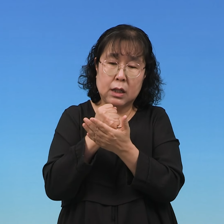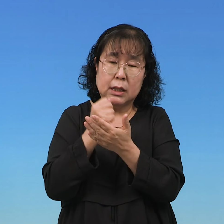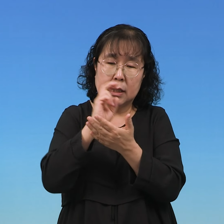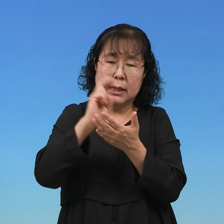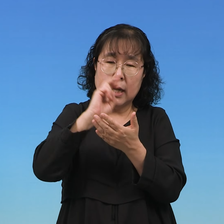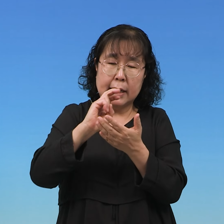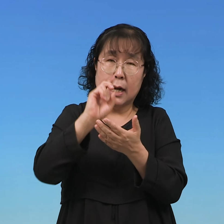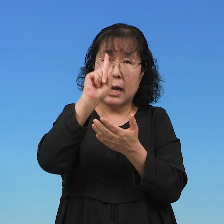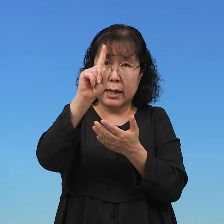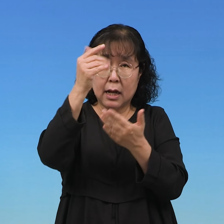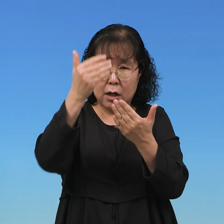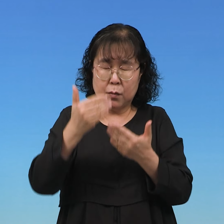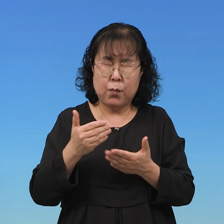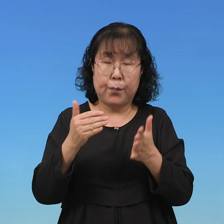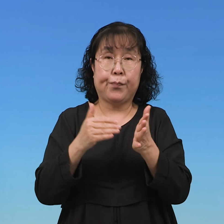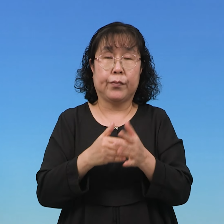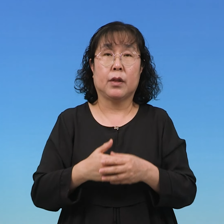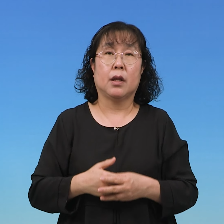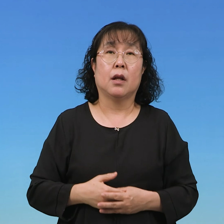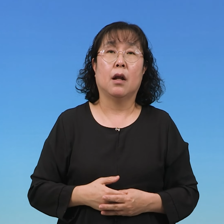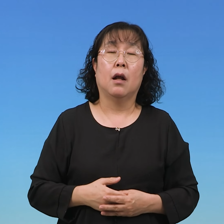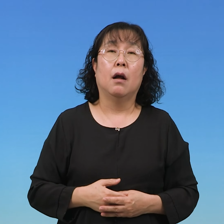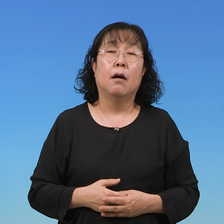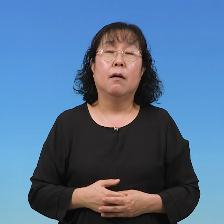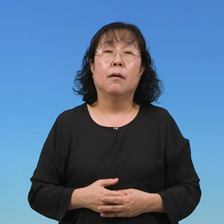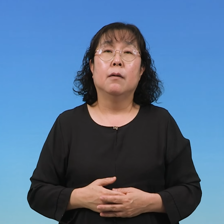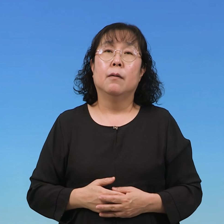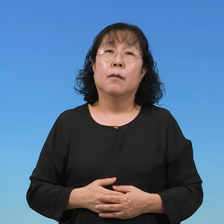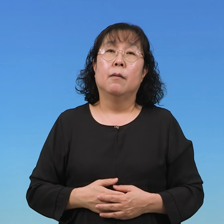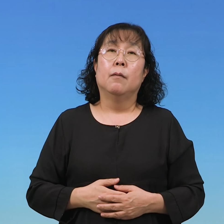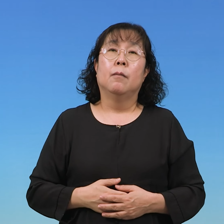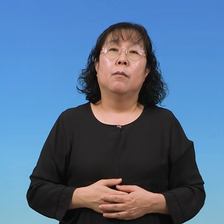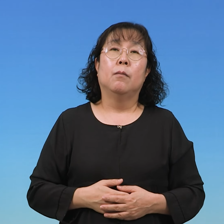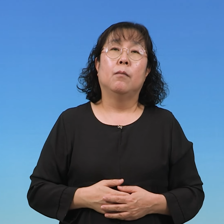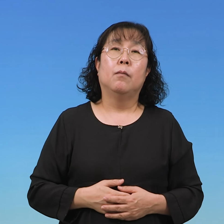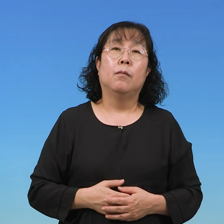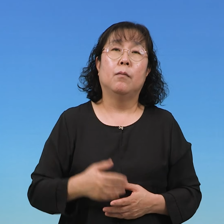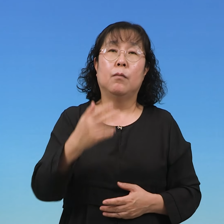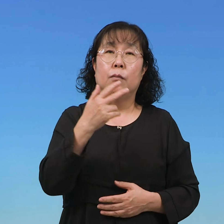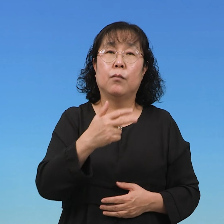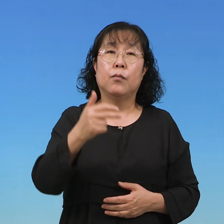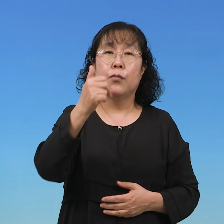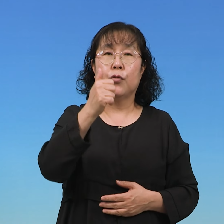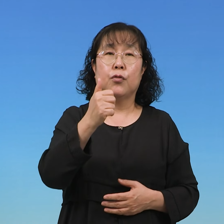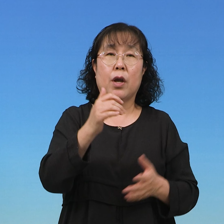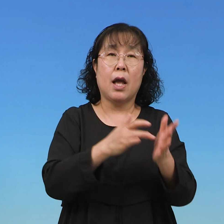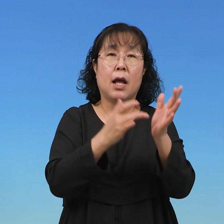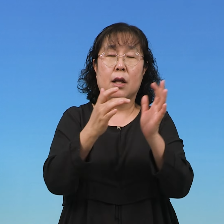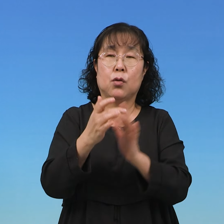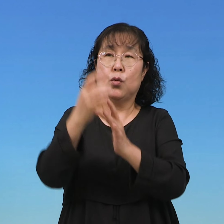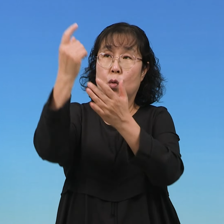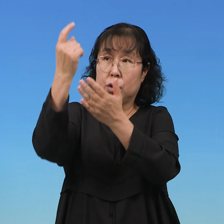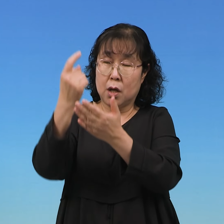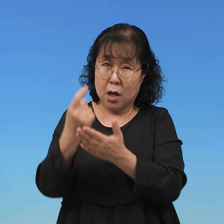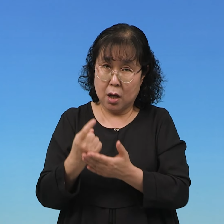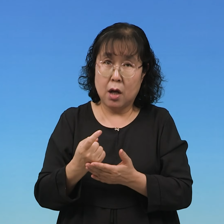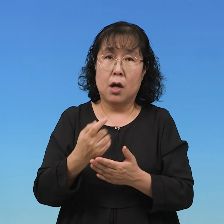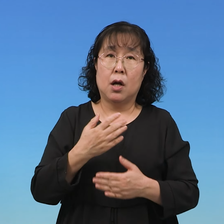제 마음에 주셨습니다. 이 찬양 오래전에 나온 찬양입니다. 주